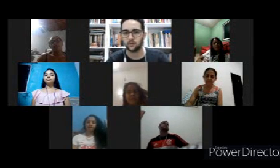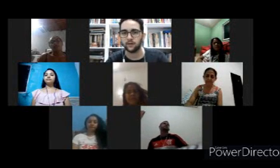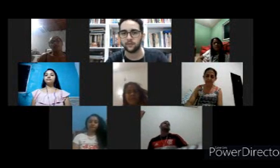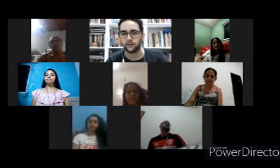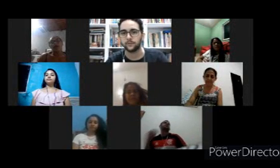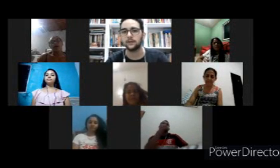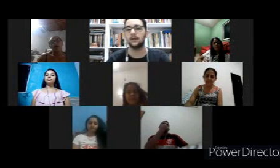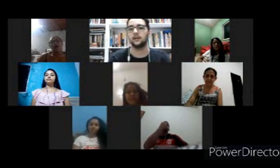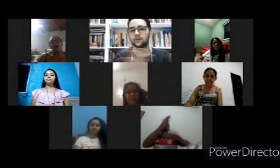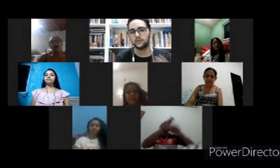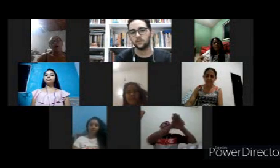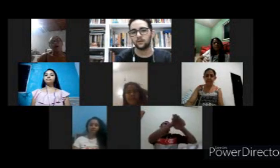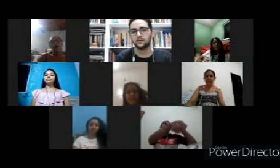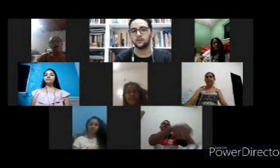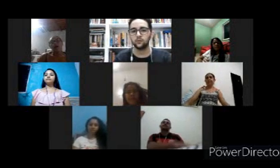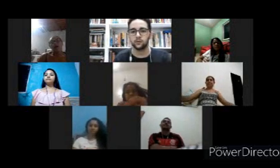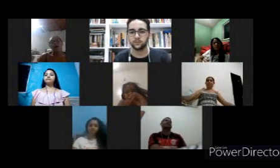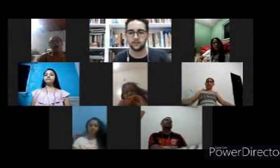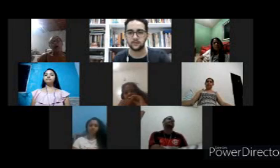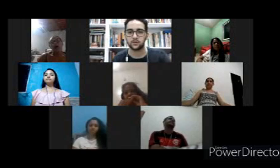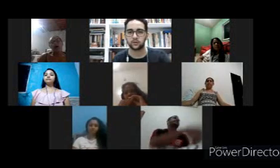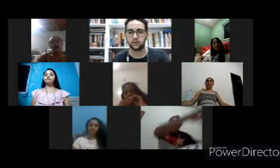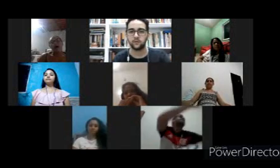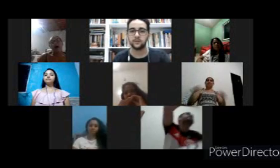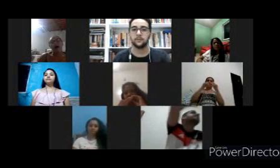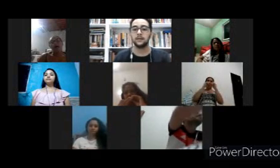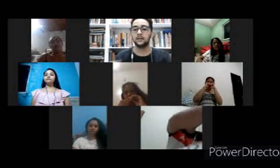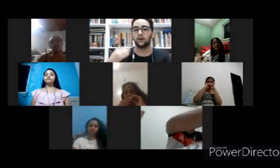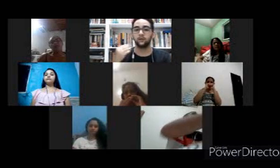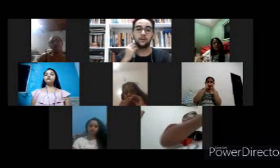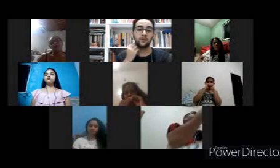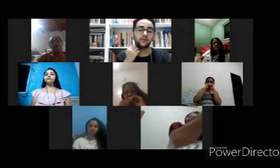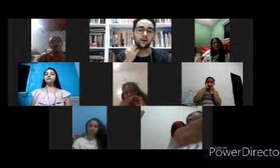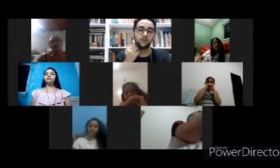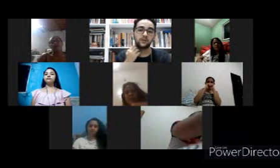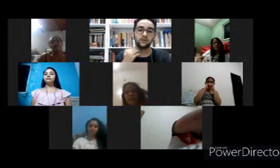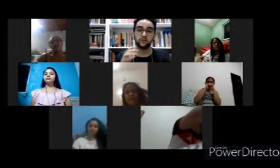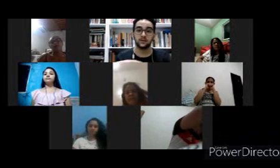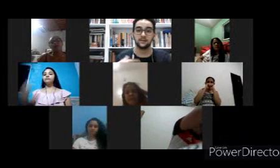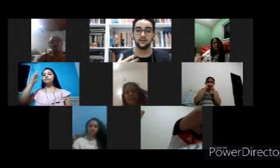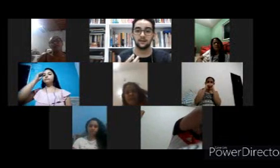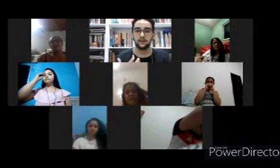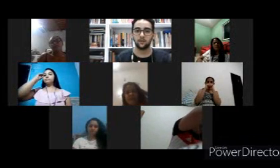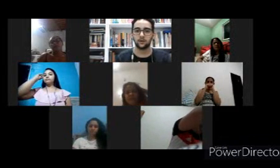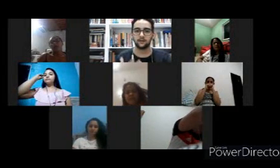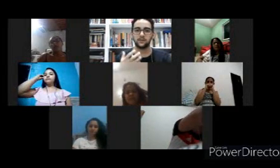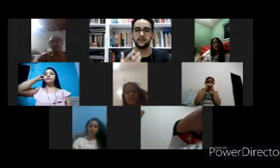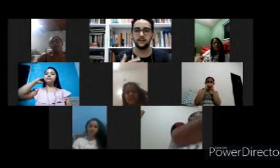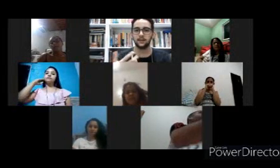um refrão. Então vocês vão ver essas 2 primeiras estrofes e eu quero depois falar com vocês o que vocês entenderam, se vocês entenderam